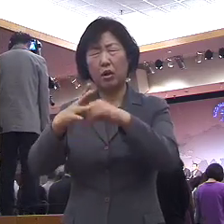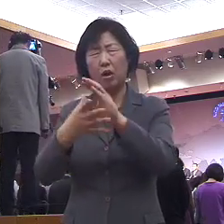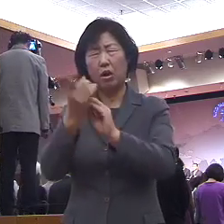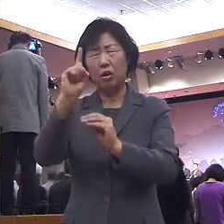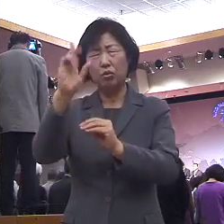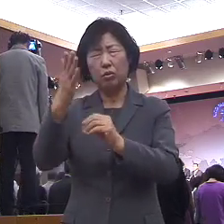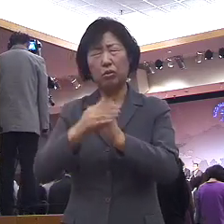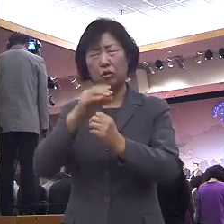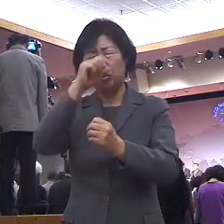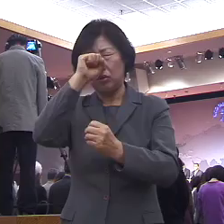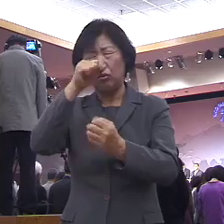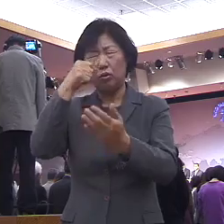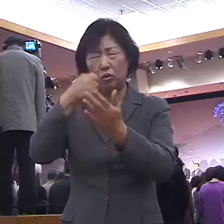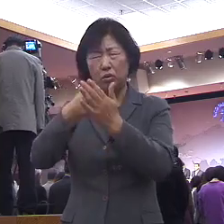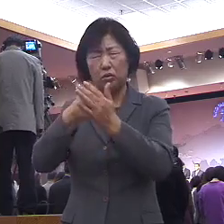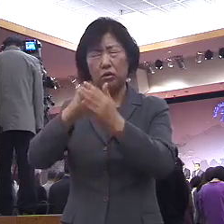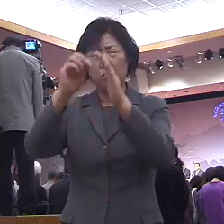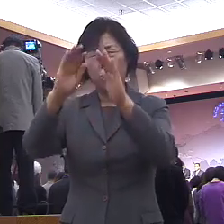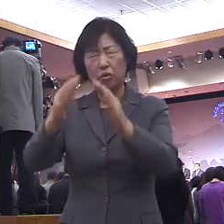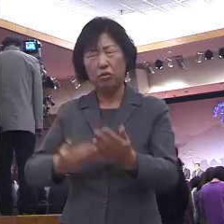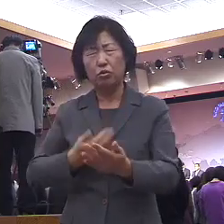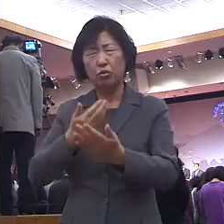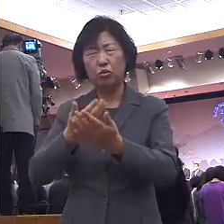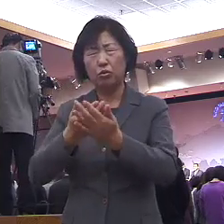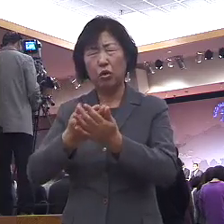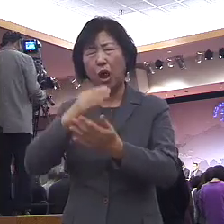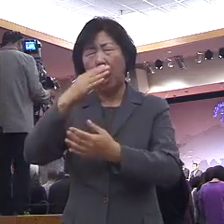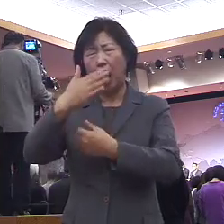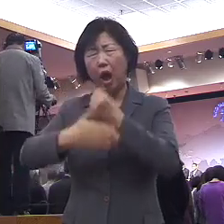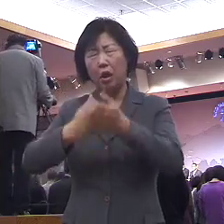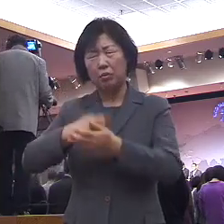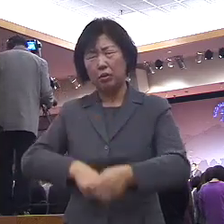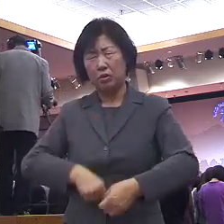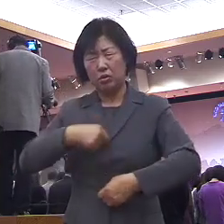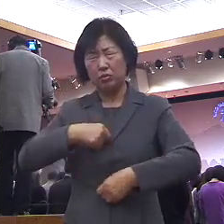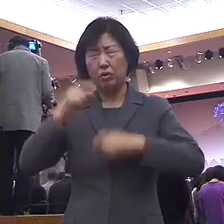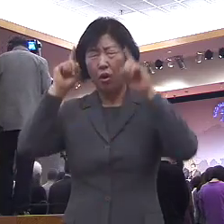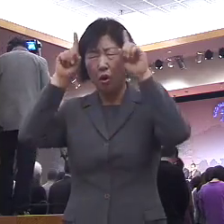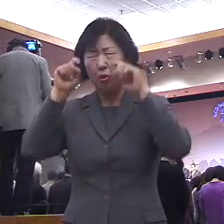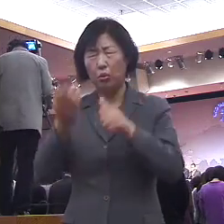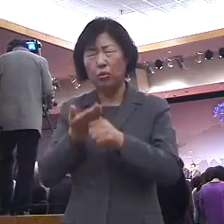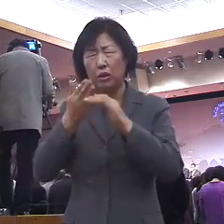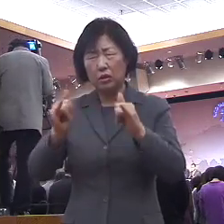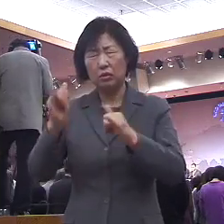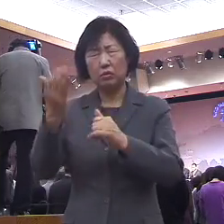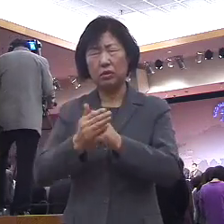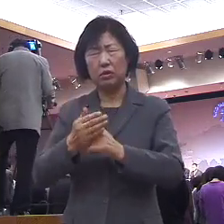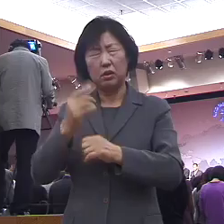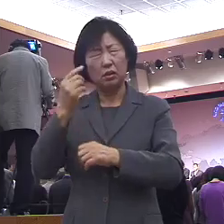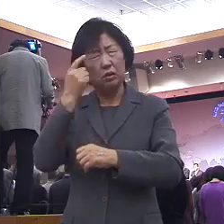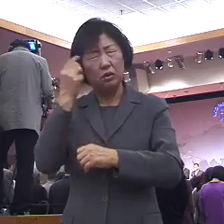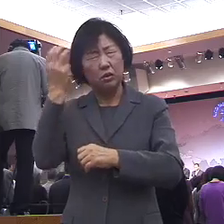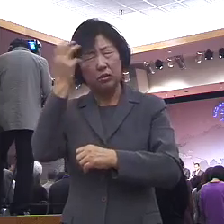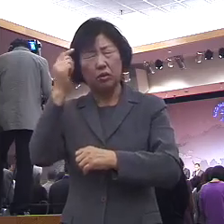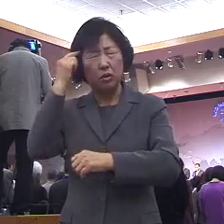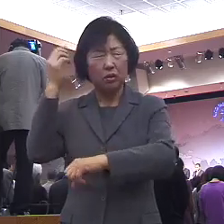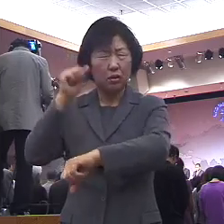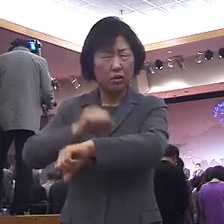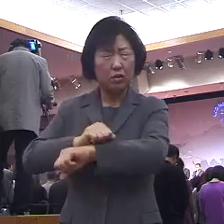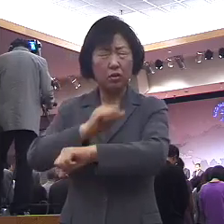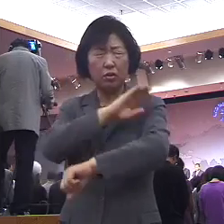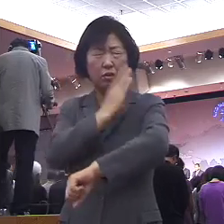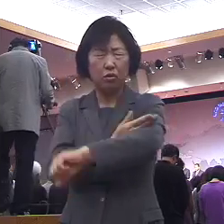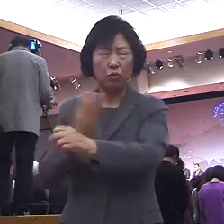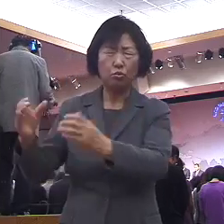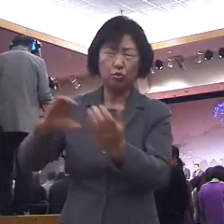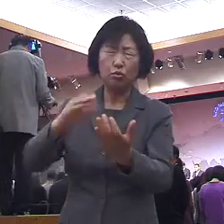인도하여 주시옵소서. 참으로 하나님의 선한 목자의 심정을 성령의 지혜, 은혜의 능력을 이분들에게 부어주셔서